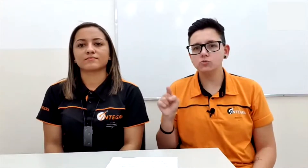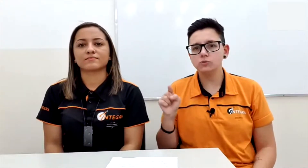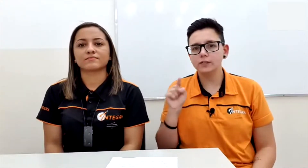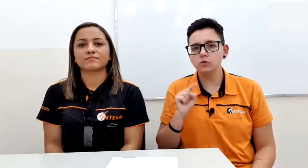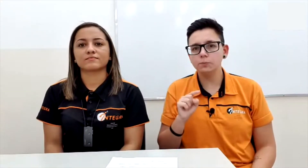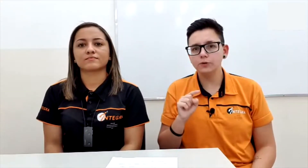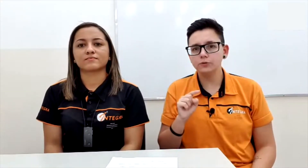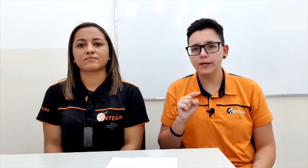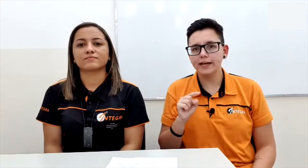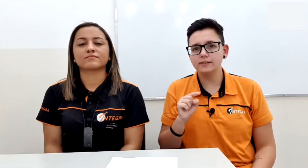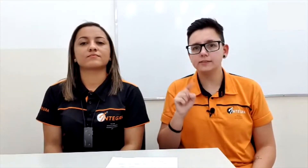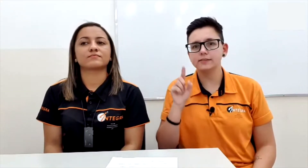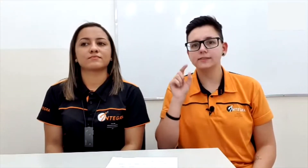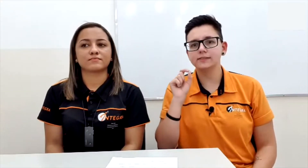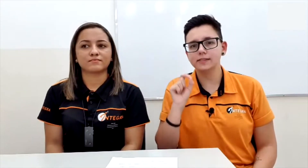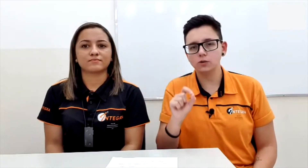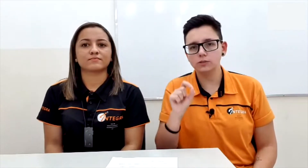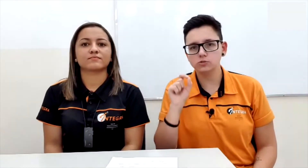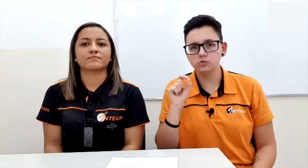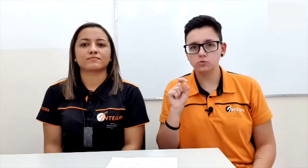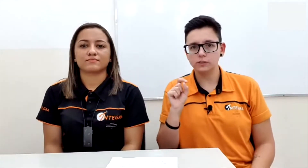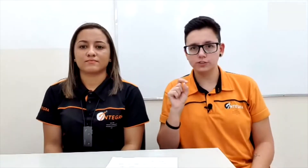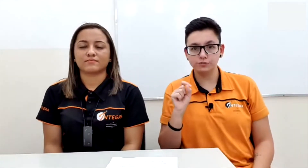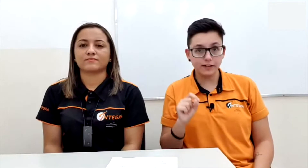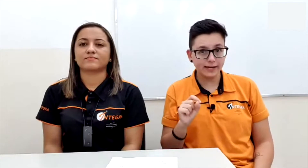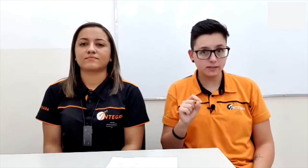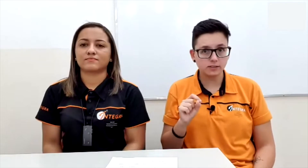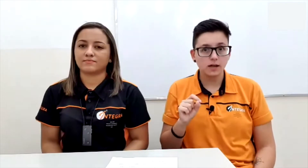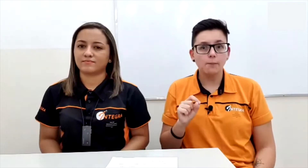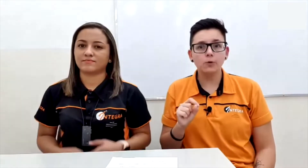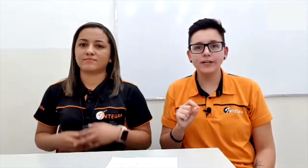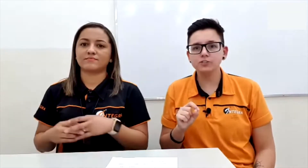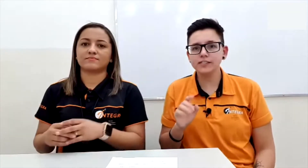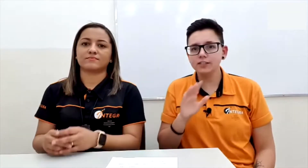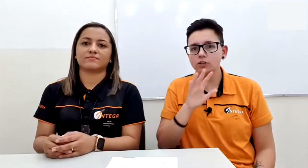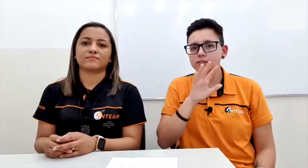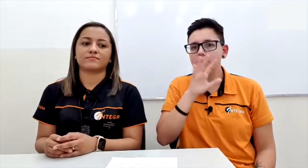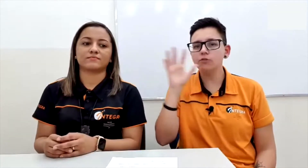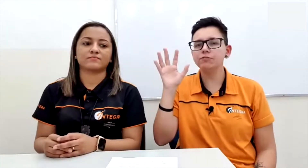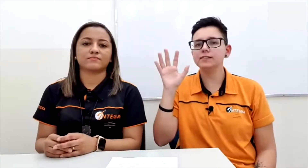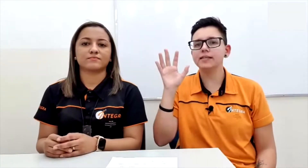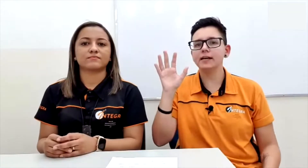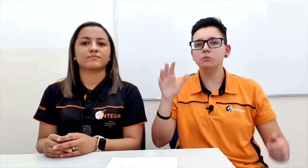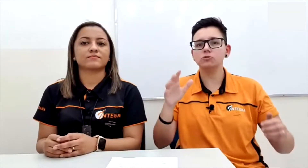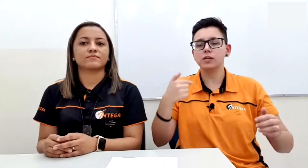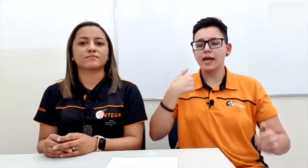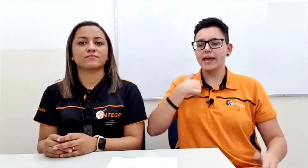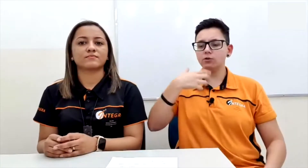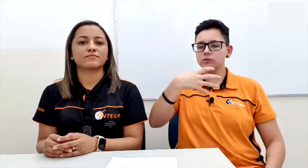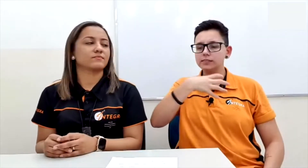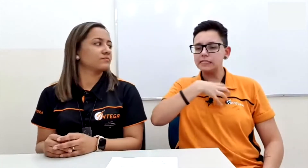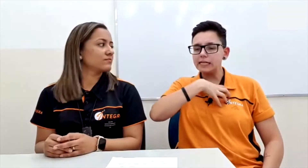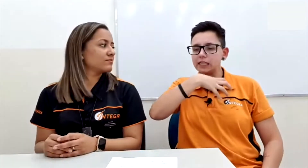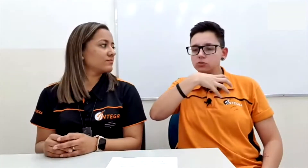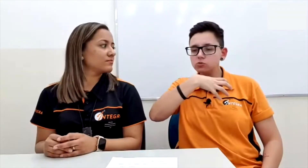estrutura do português são estruturas diferentes. Por isso que nós não fazemos eu